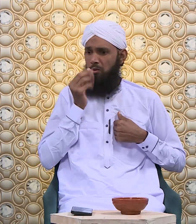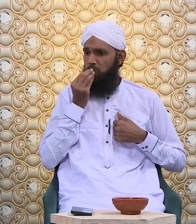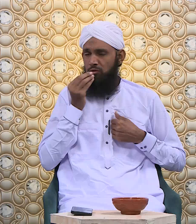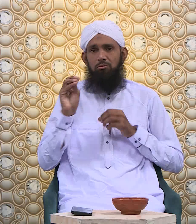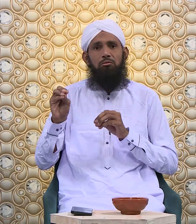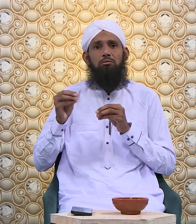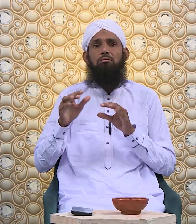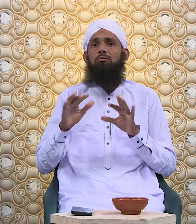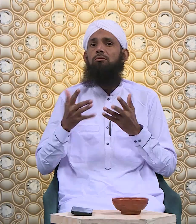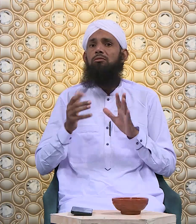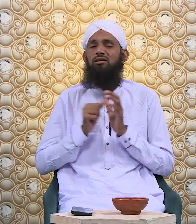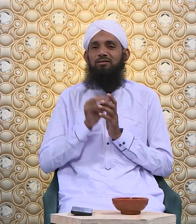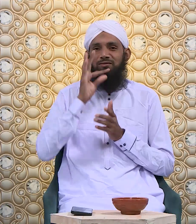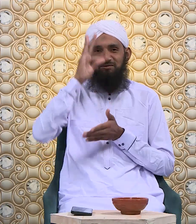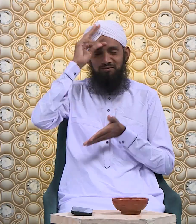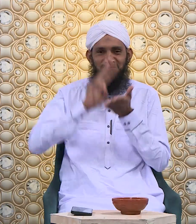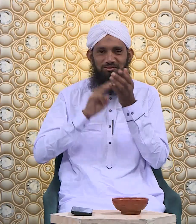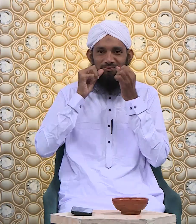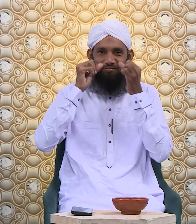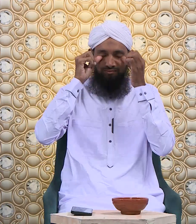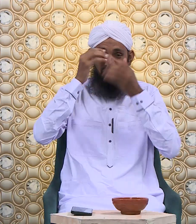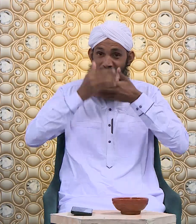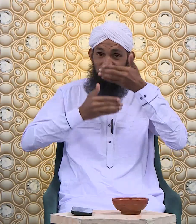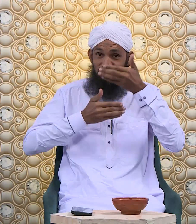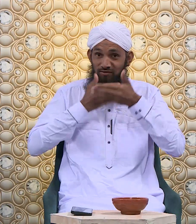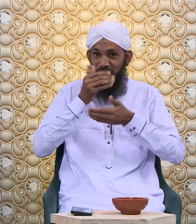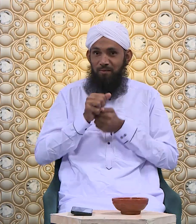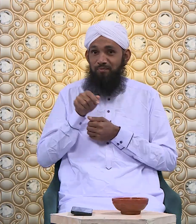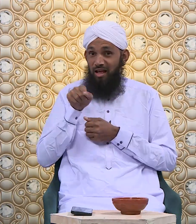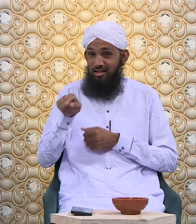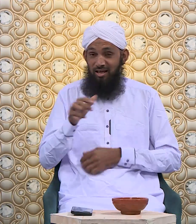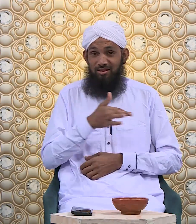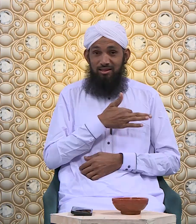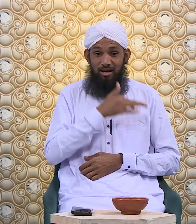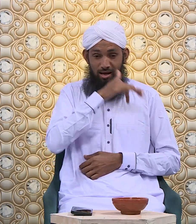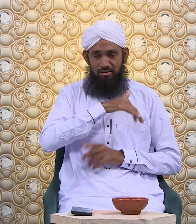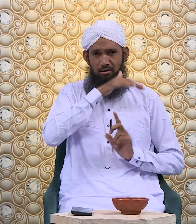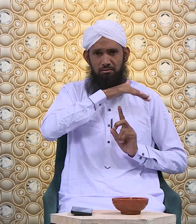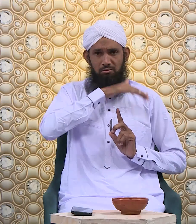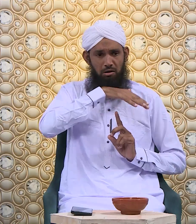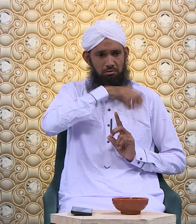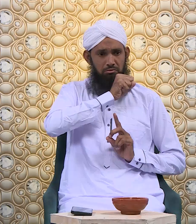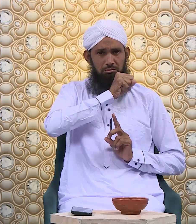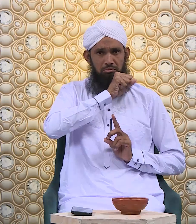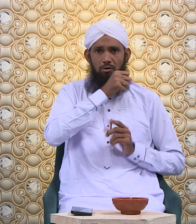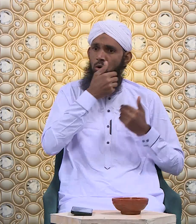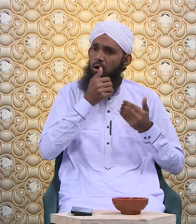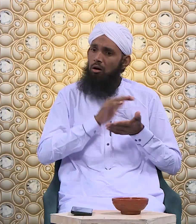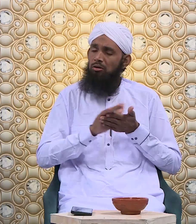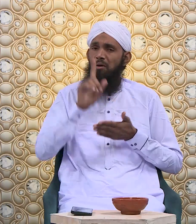آپ صلی اللہ علیہ وآلہ وسلم نے فرمایا اگر اللہ پاک نے تیرے دل سے رحمت نکال لی ہے تو اس میں میرا کیا